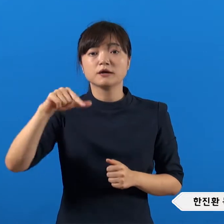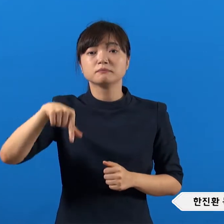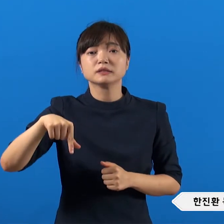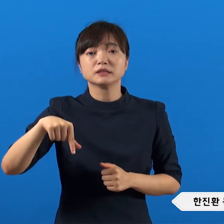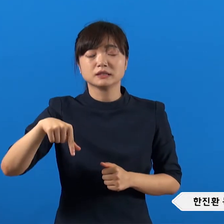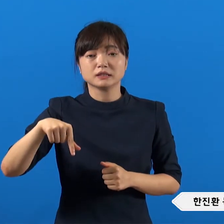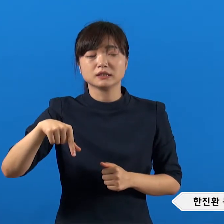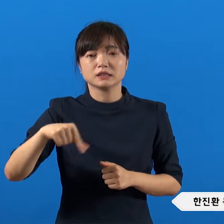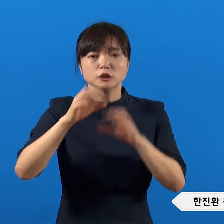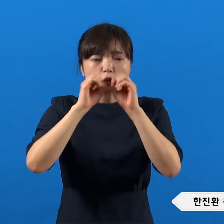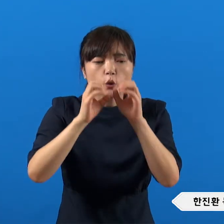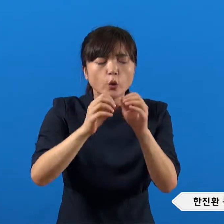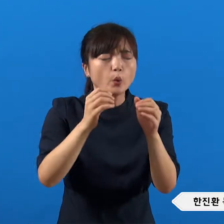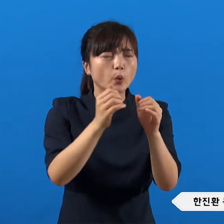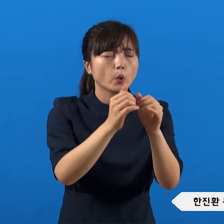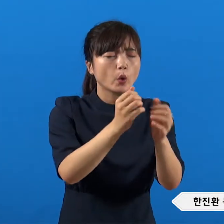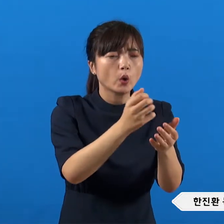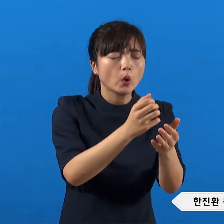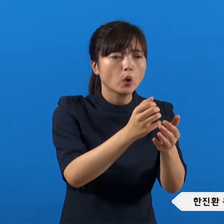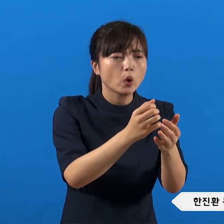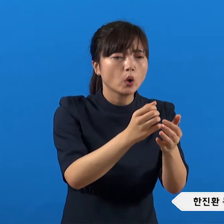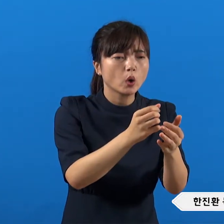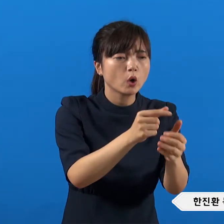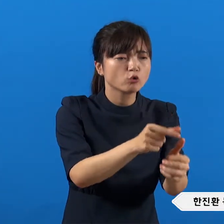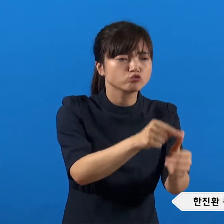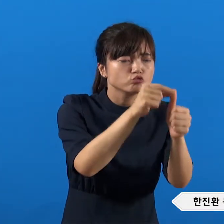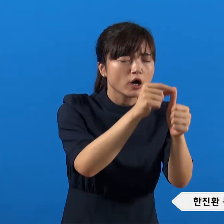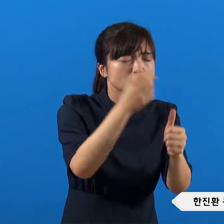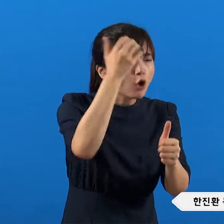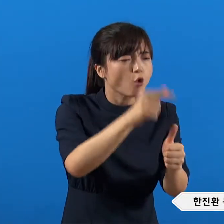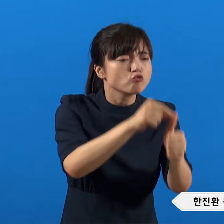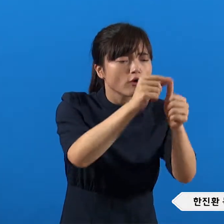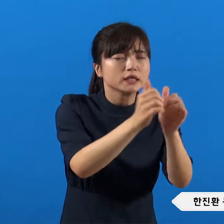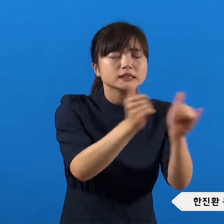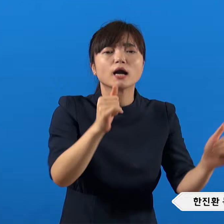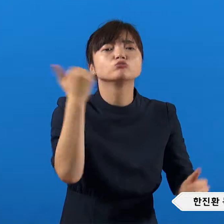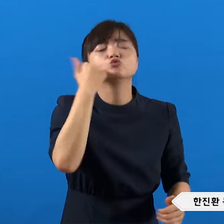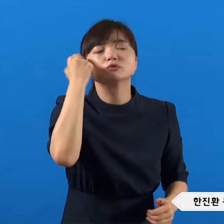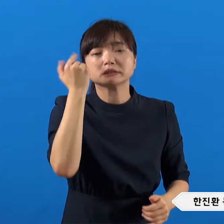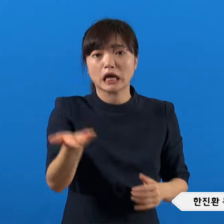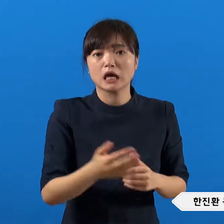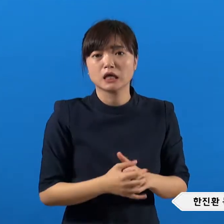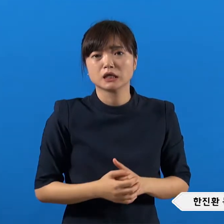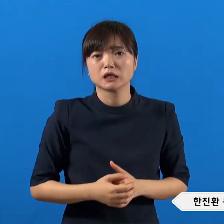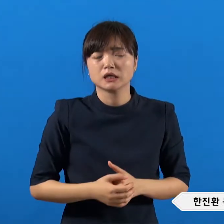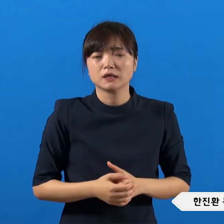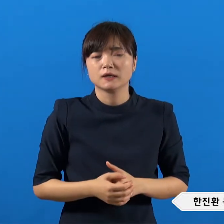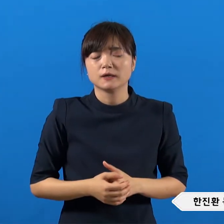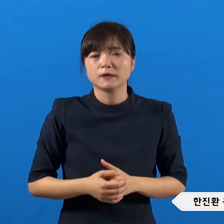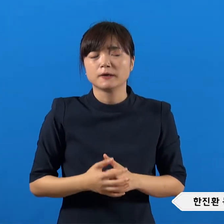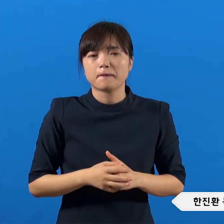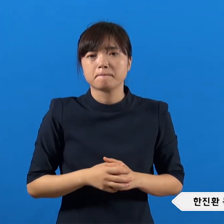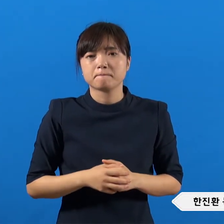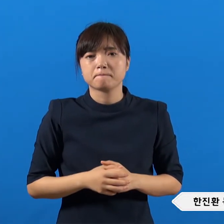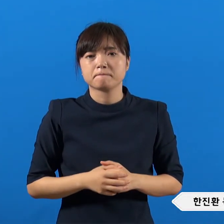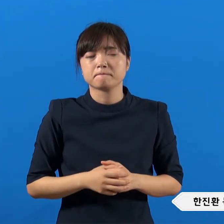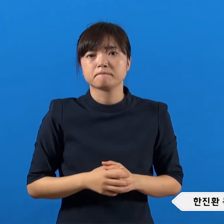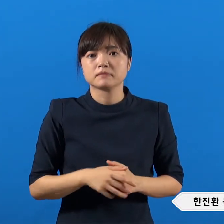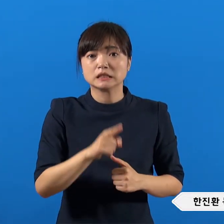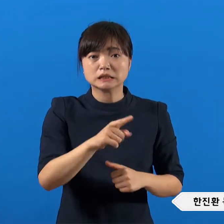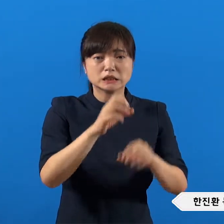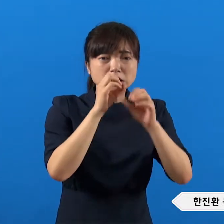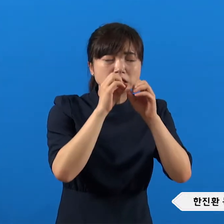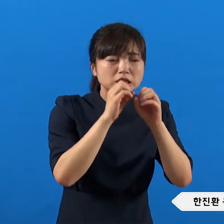누구입니까? 지금 누구를 VIP로 한번 그렇게 작정을 해야 되겠다 생각하십니까? 그